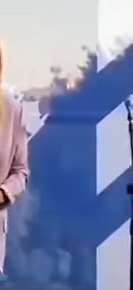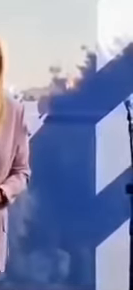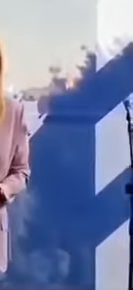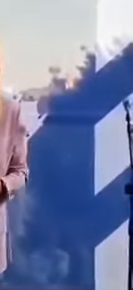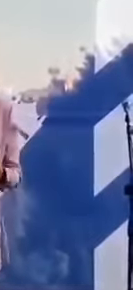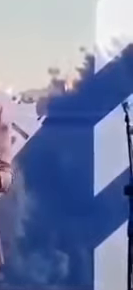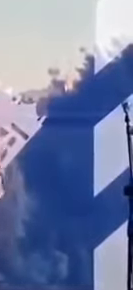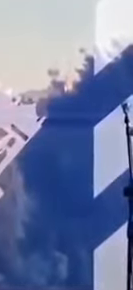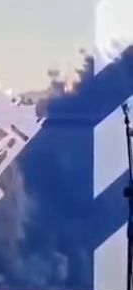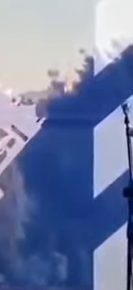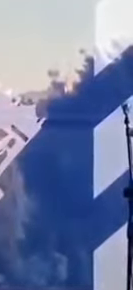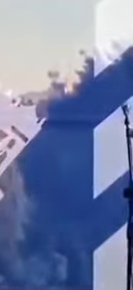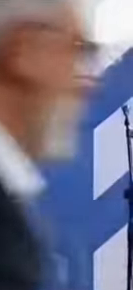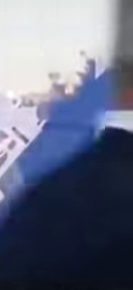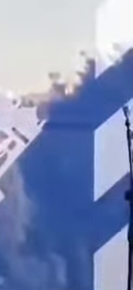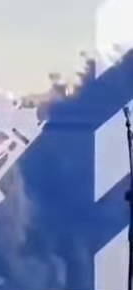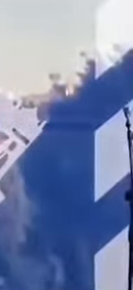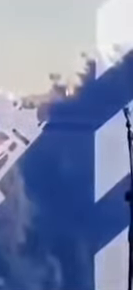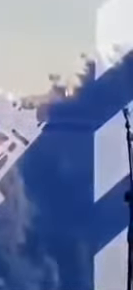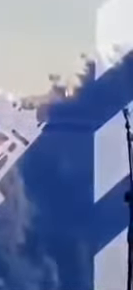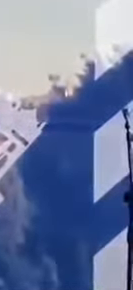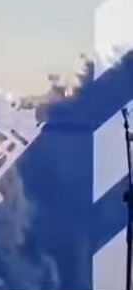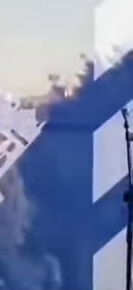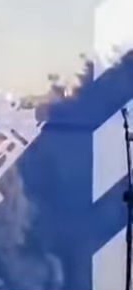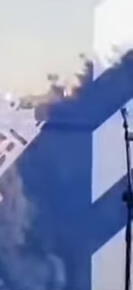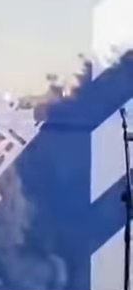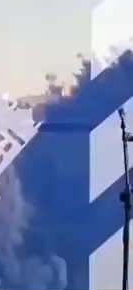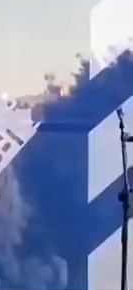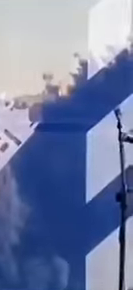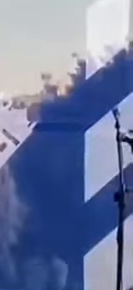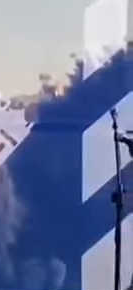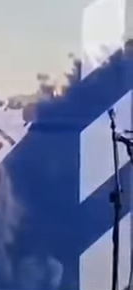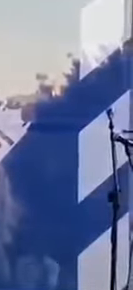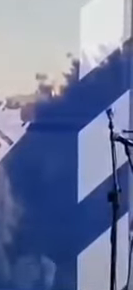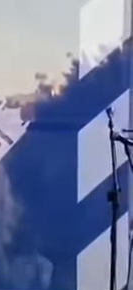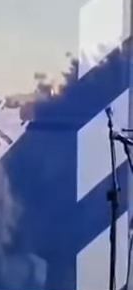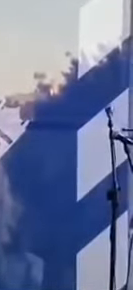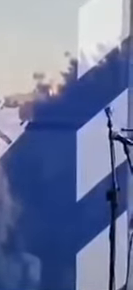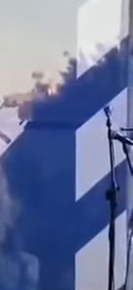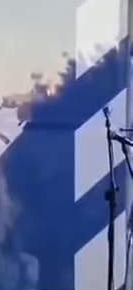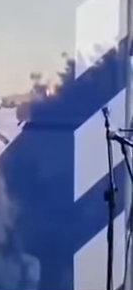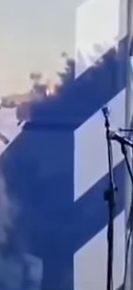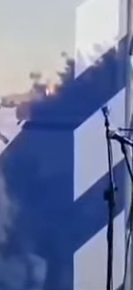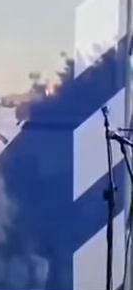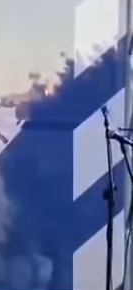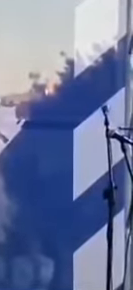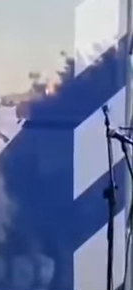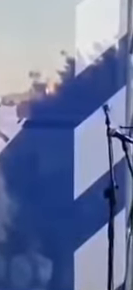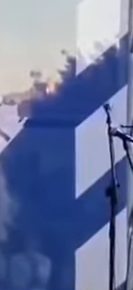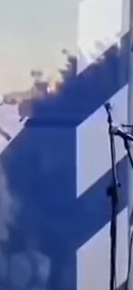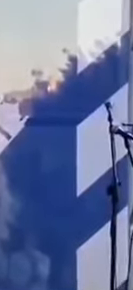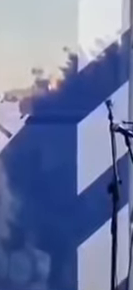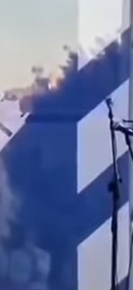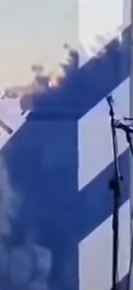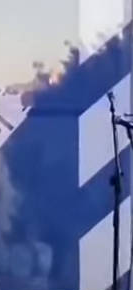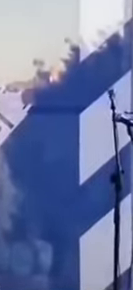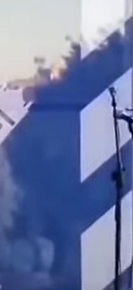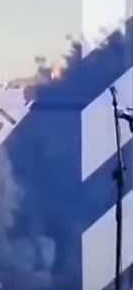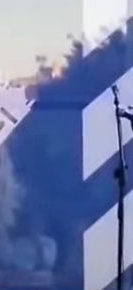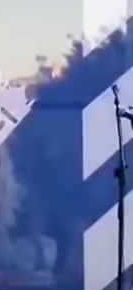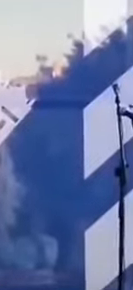difficoltà, i suoi cali, e poi grazie al lavoro di tante persone che sono anche in questa piazza ha piano piano